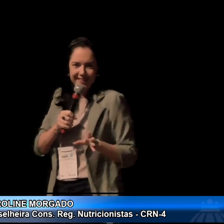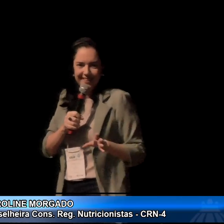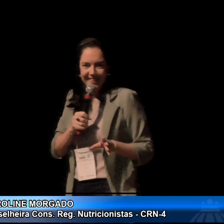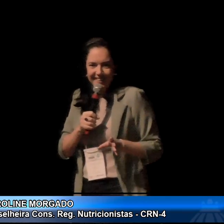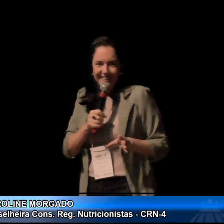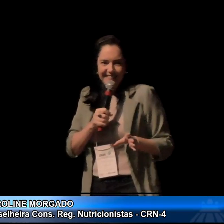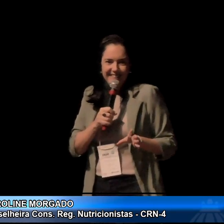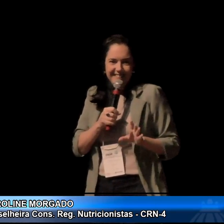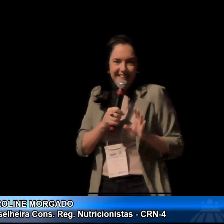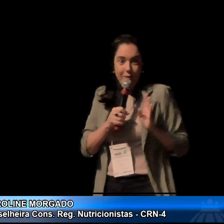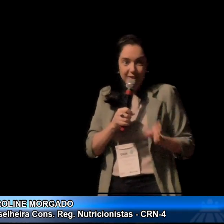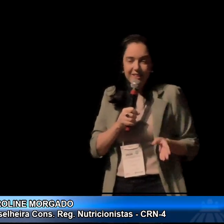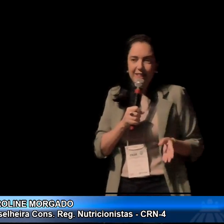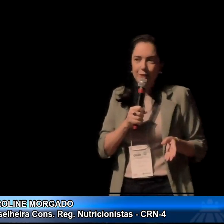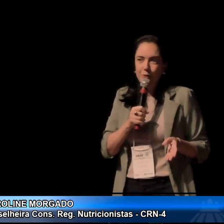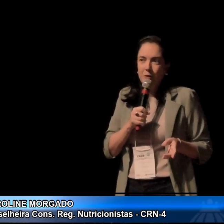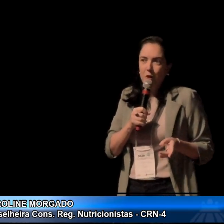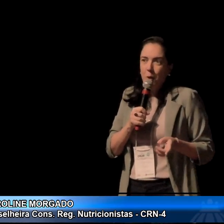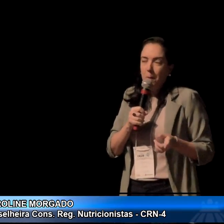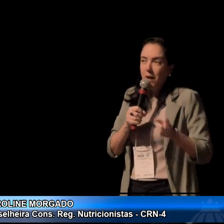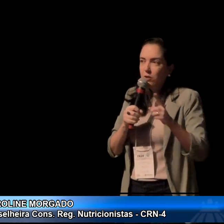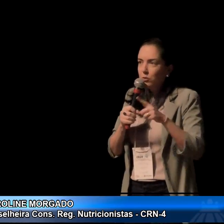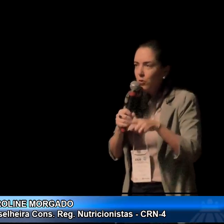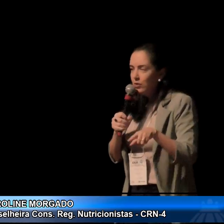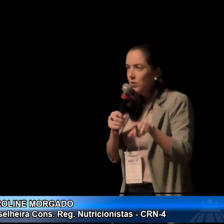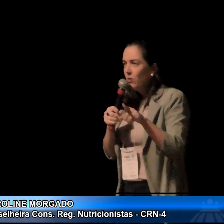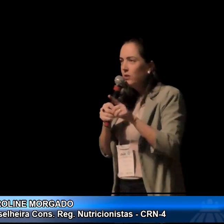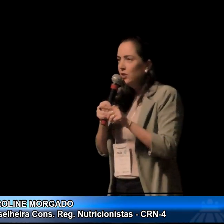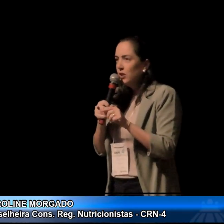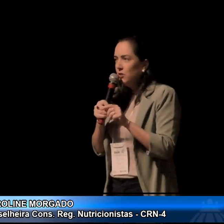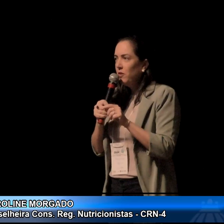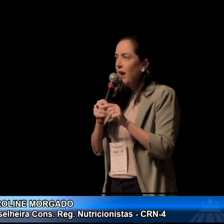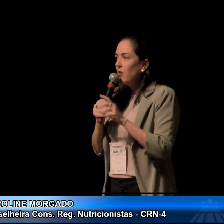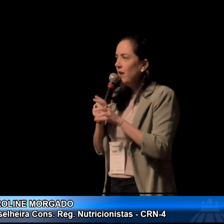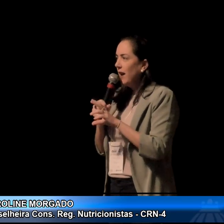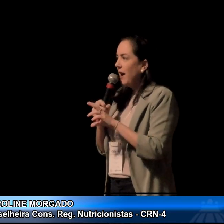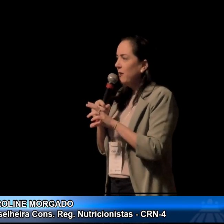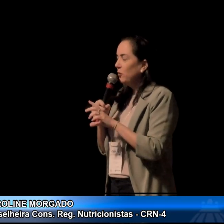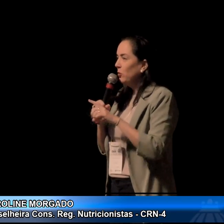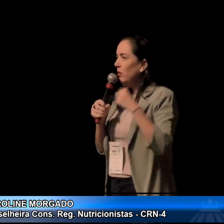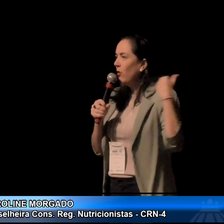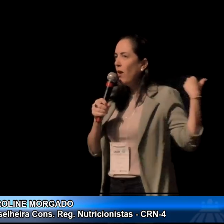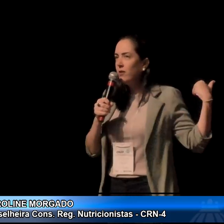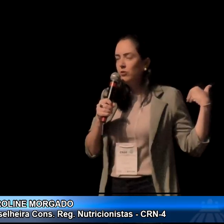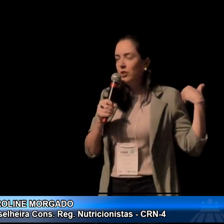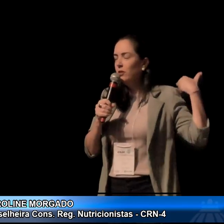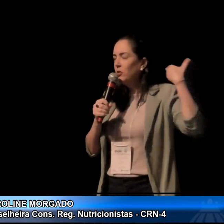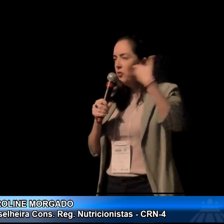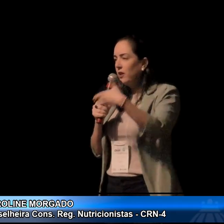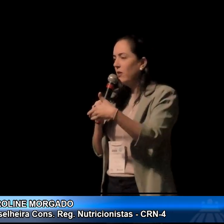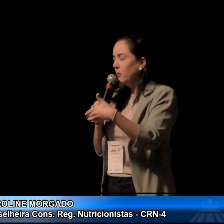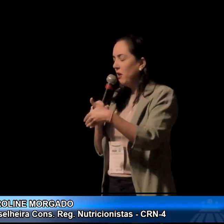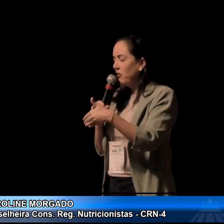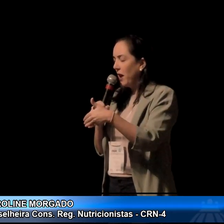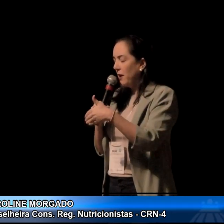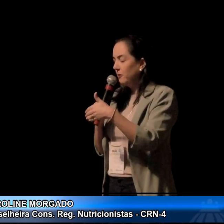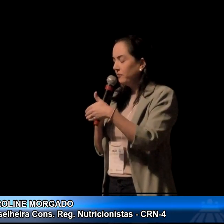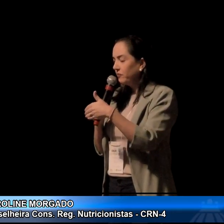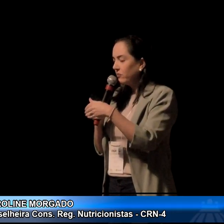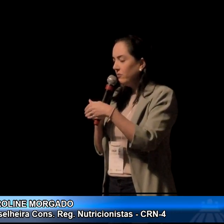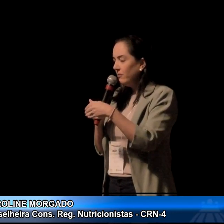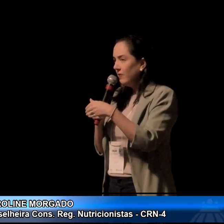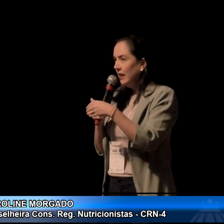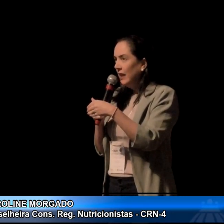né é o ensino mas hoje quando a gente vai olhar e tudo agora chegando no final da minha